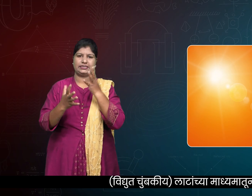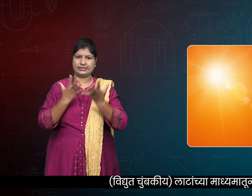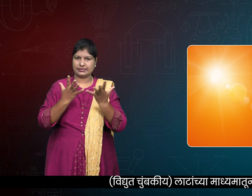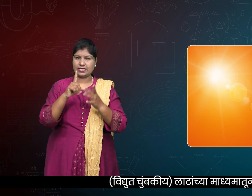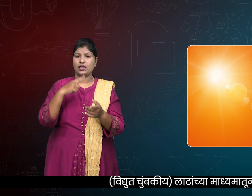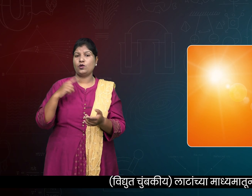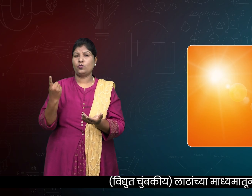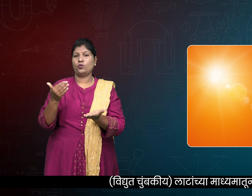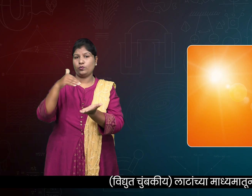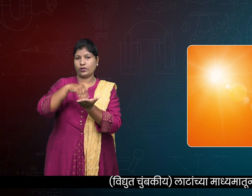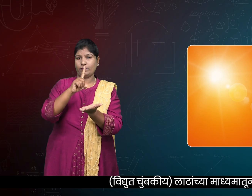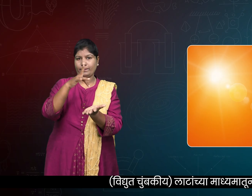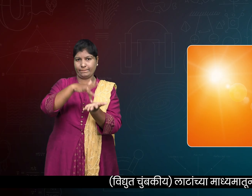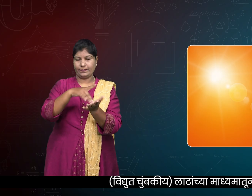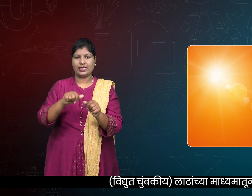विद्युत चुंबकीय लाटांच्या माध्यमातून